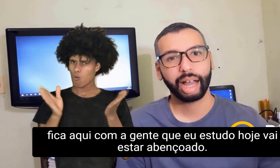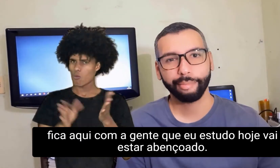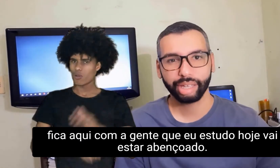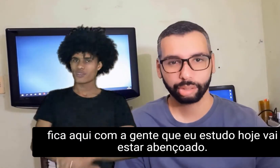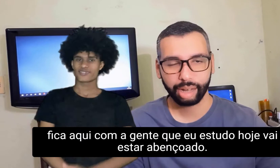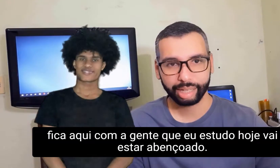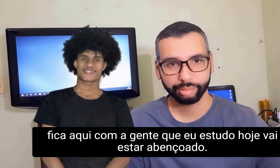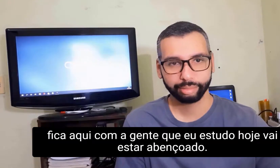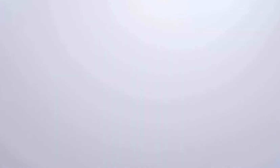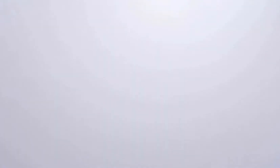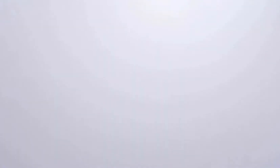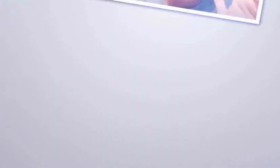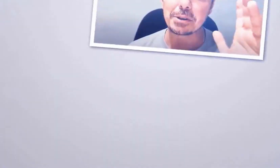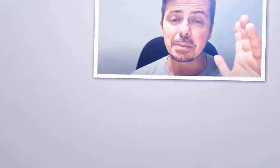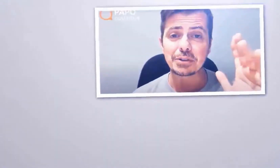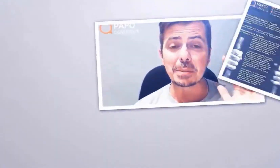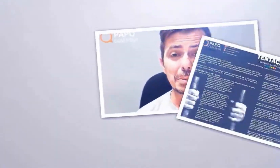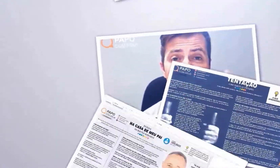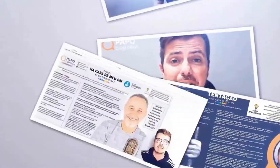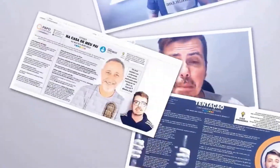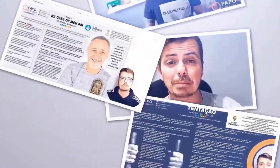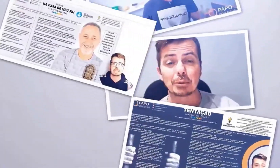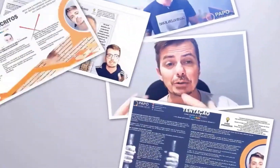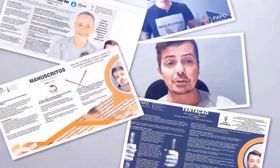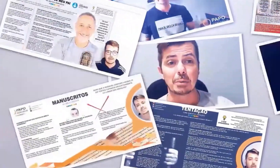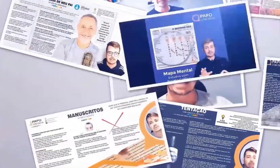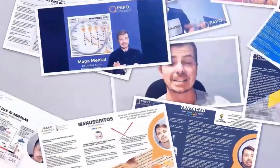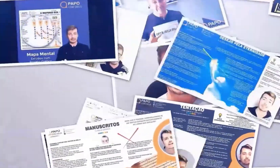estar, abençoado.